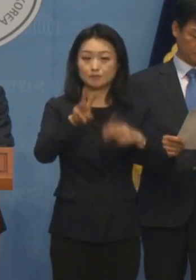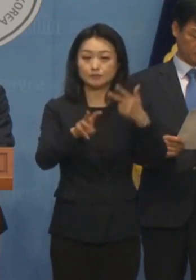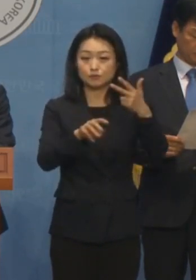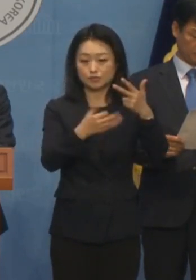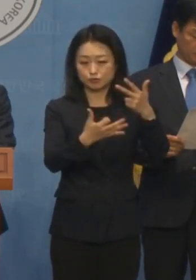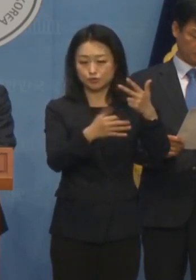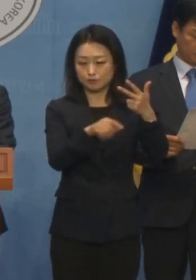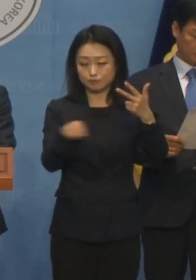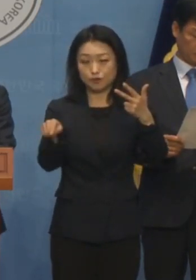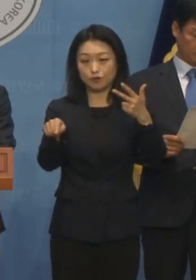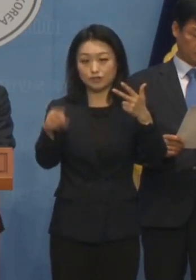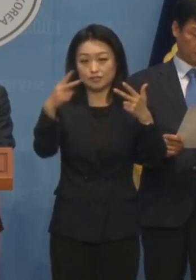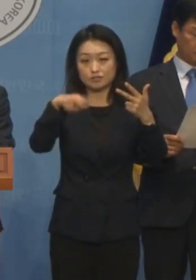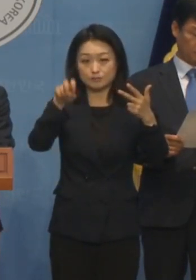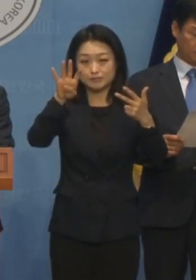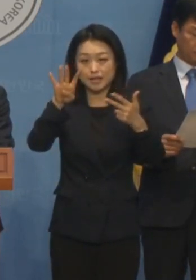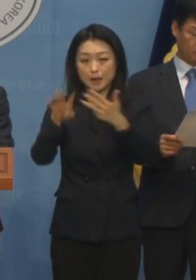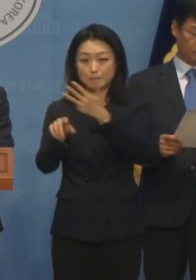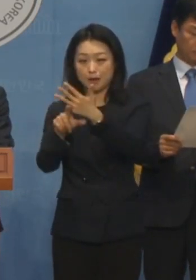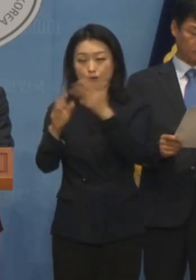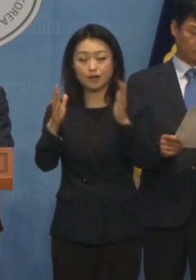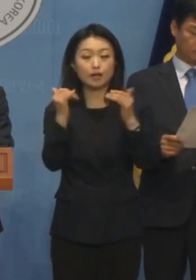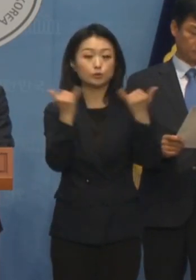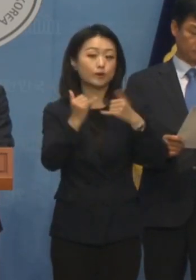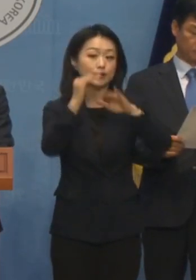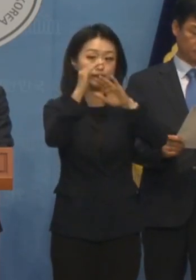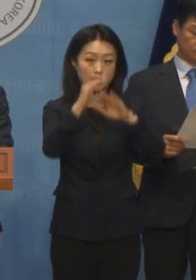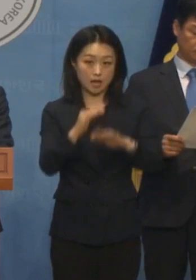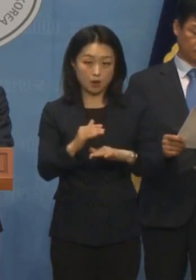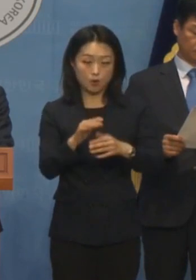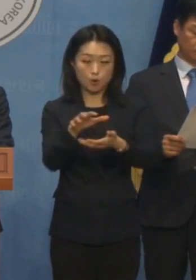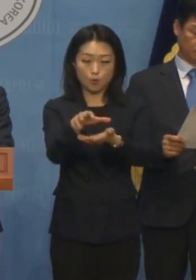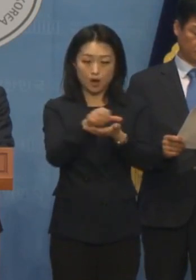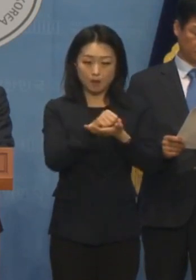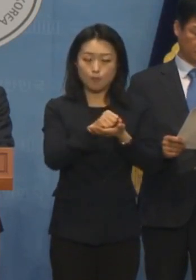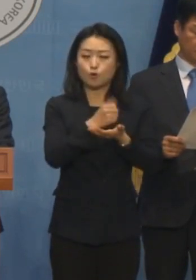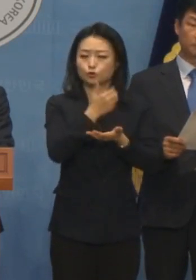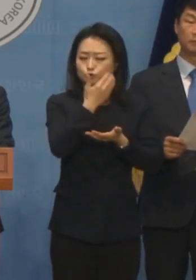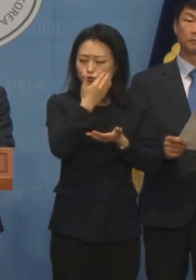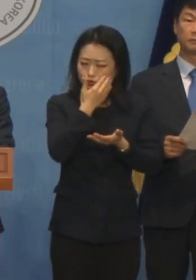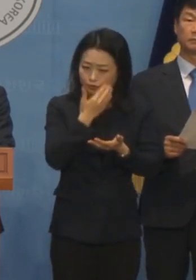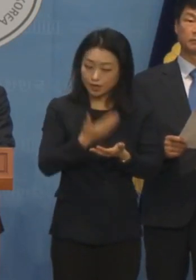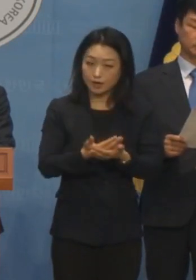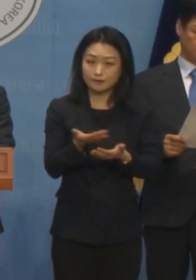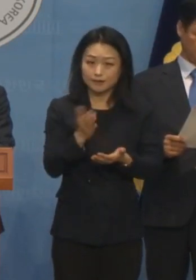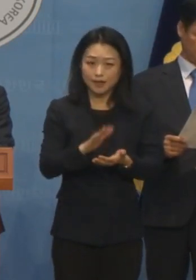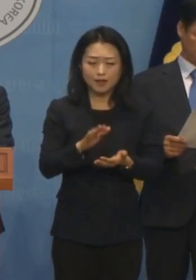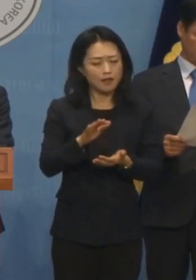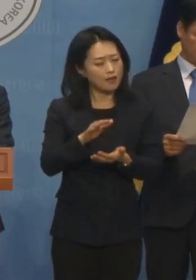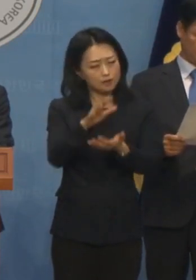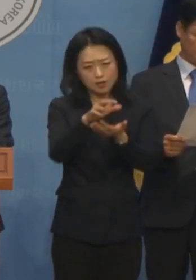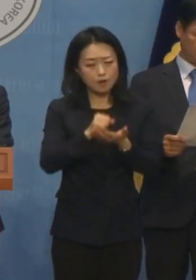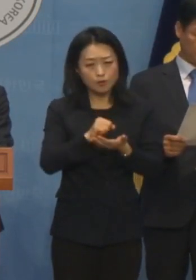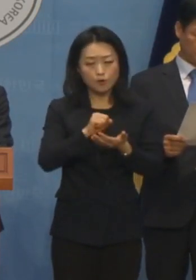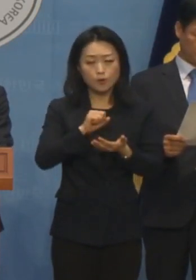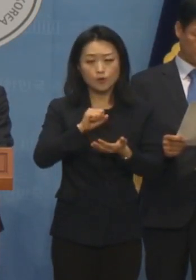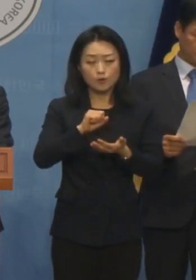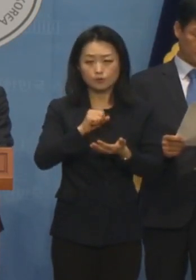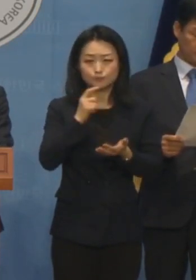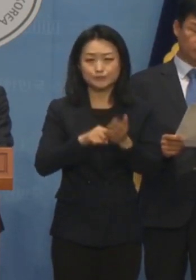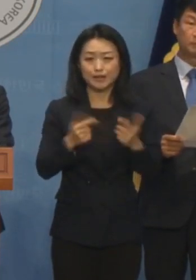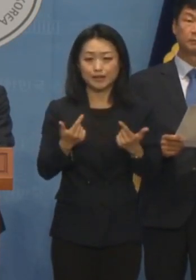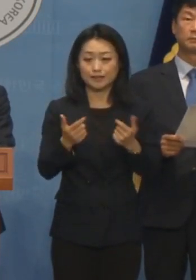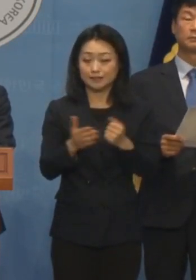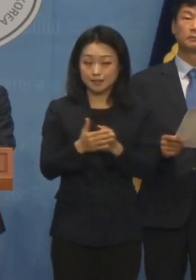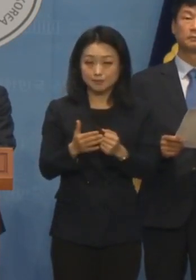19일부터 2023년 8월까지의 통화 자료를 확보하는 것이 사실상 어렵다는 뜻입니다. 공수처는